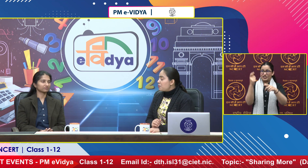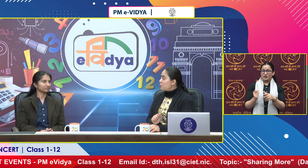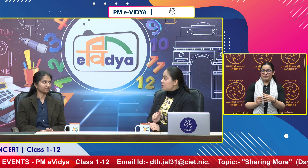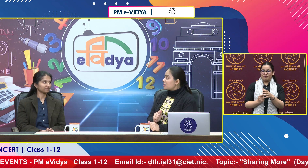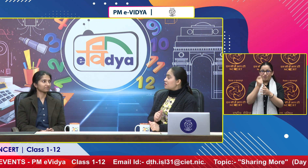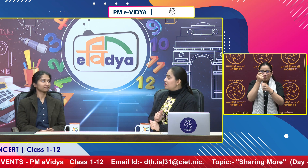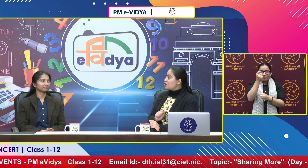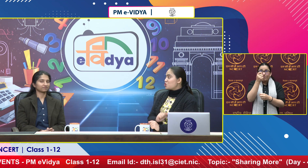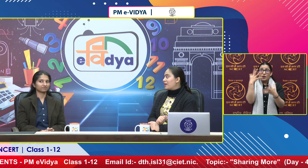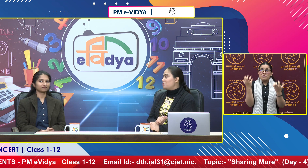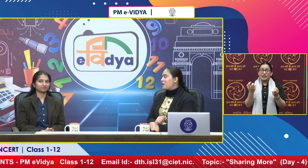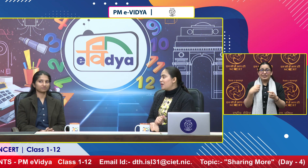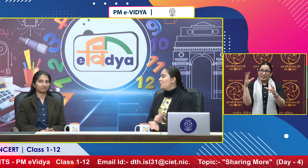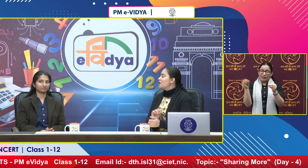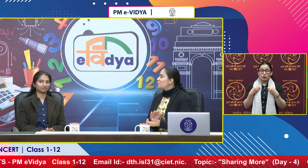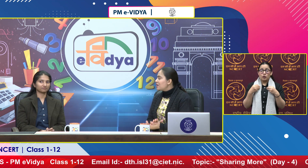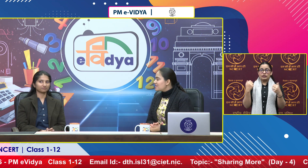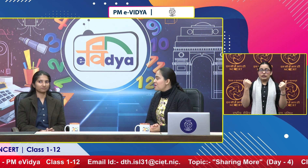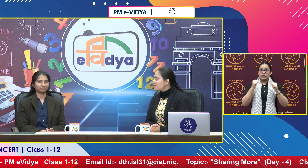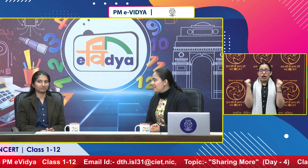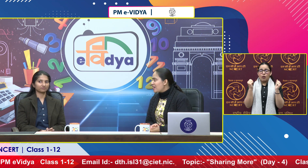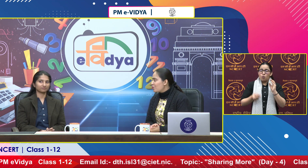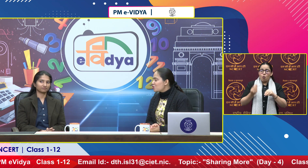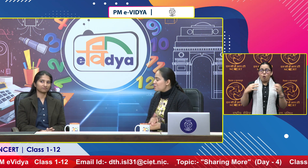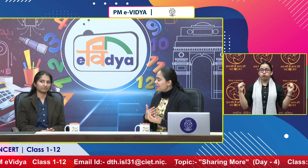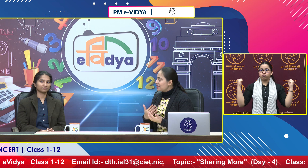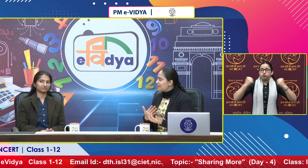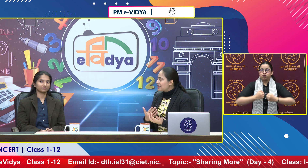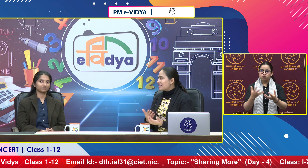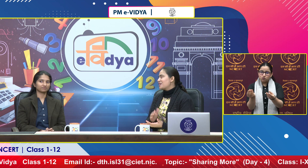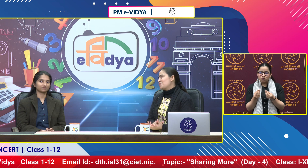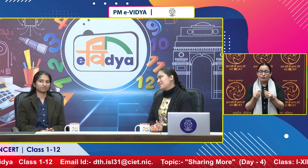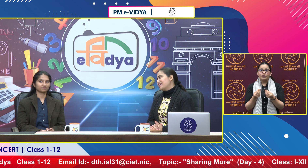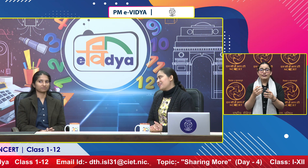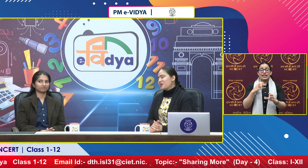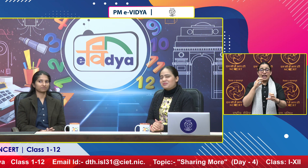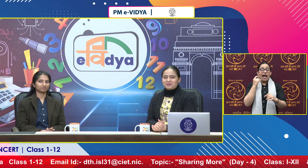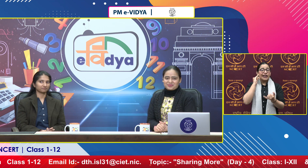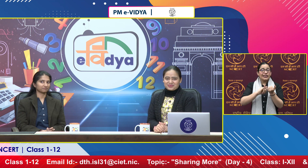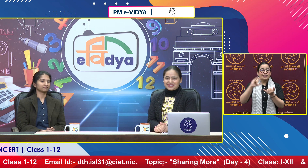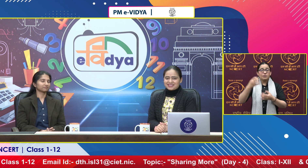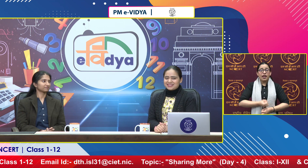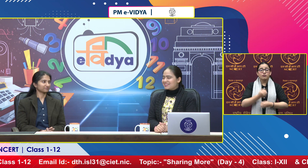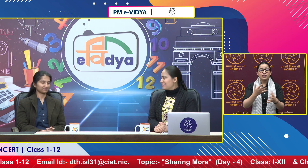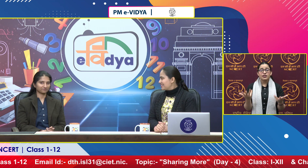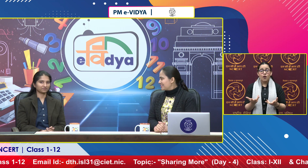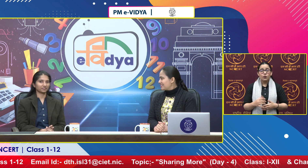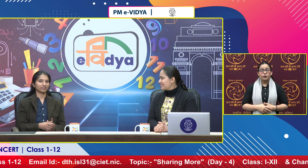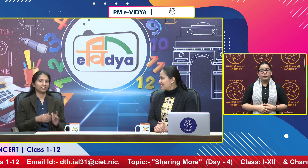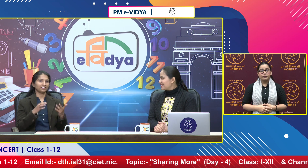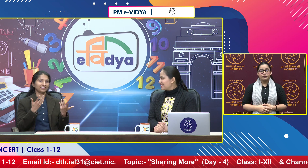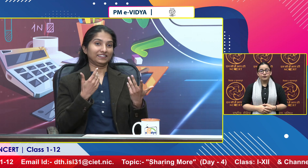लो, या फिर बहुत ज़्यादा सर्दी है, जैकेट पहन लो, तो इसे हम साइन लैंग्वेज में कैसे एक्सप्रेस करते हैं?